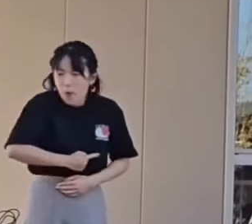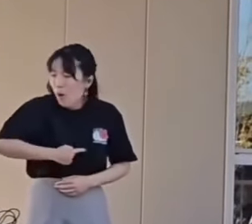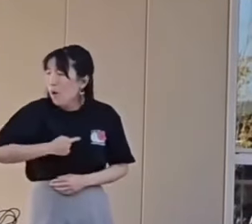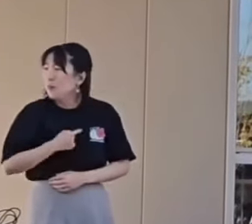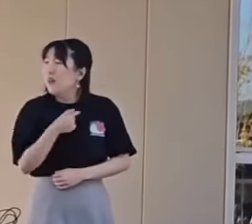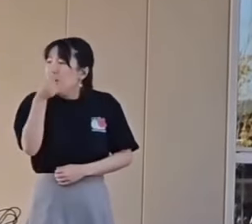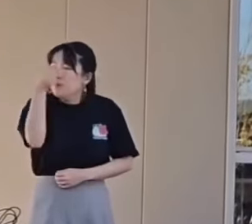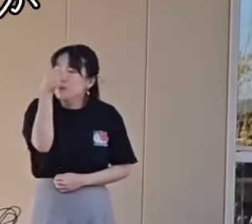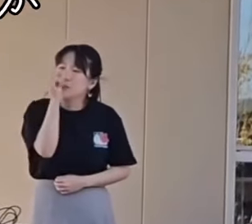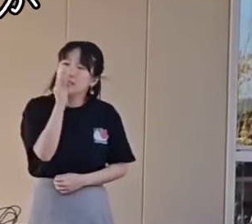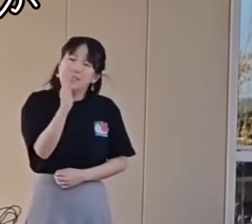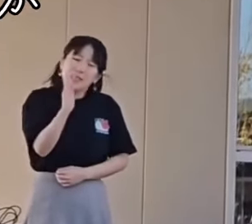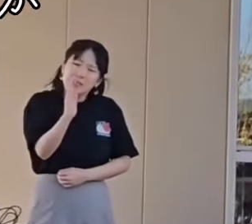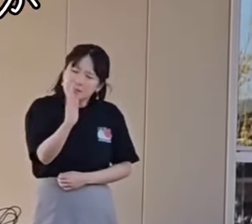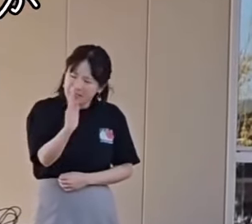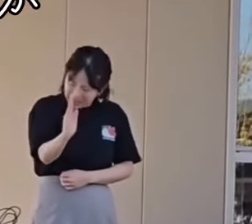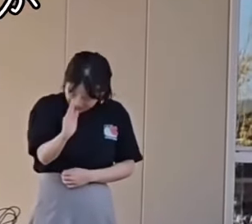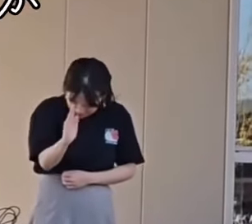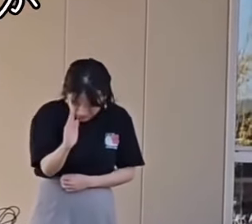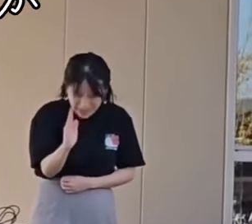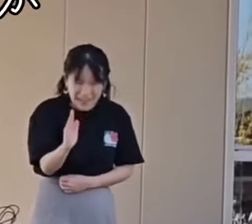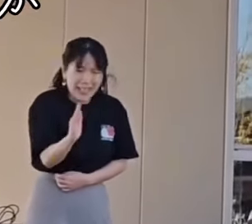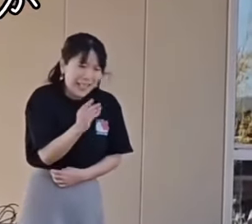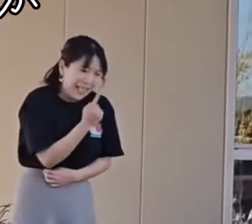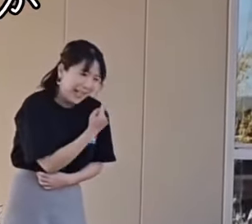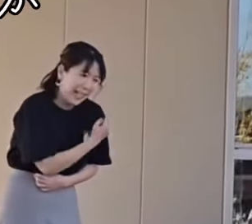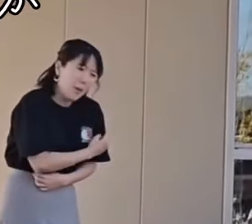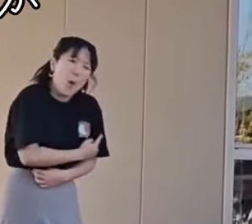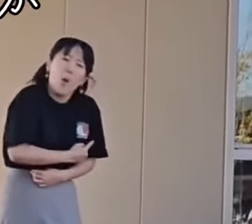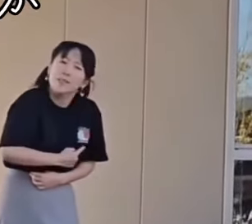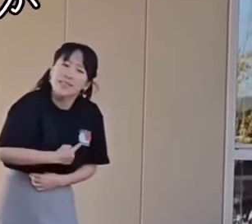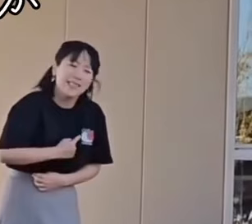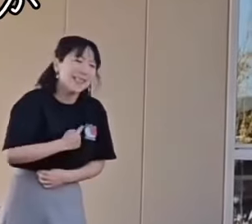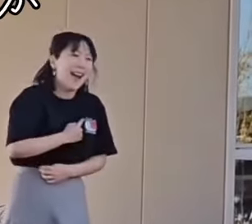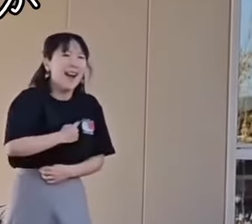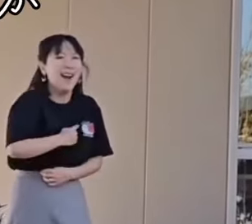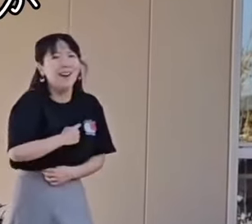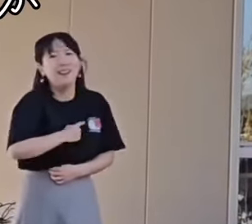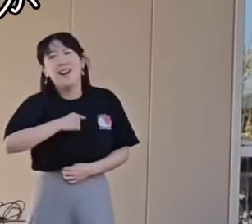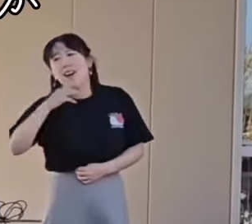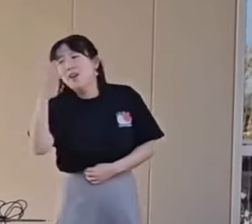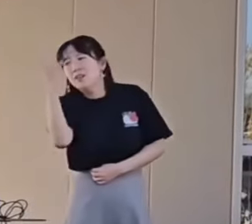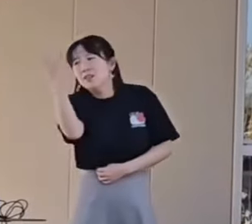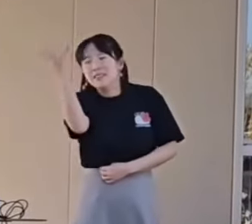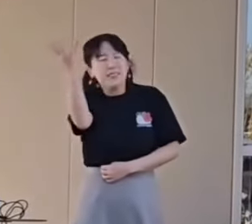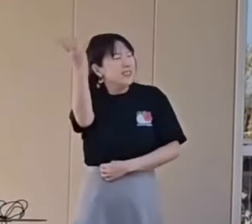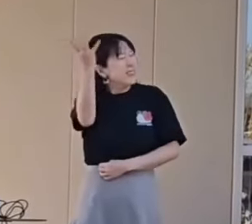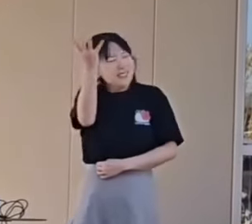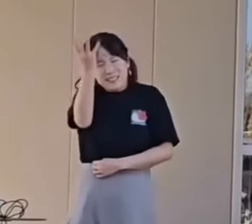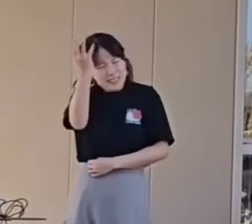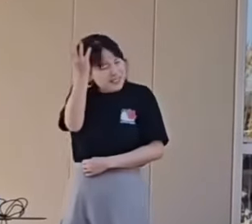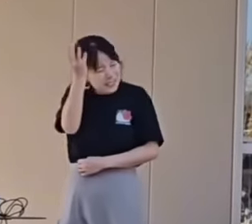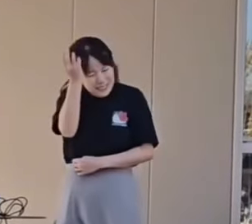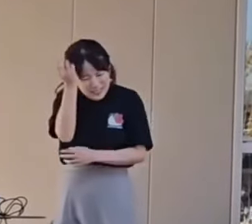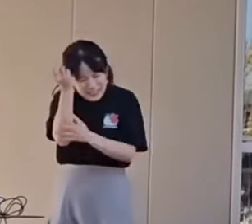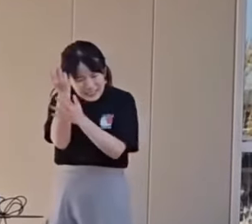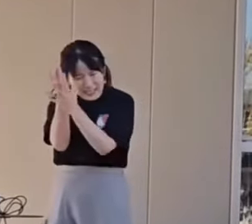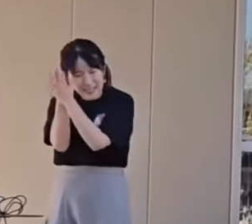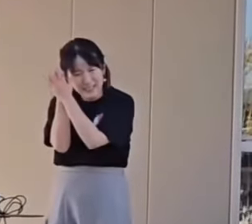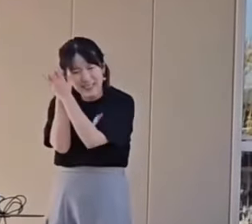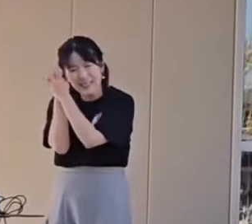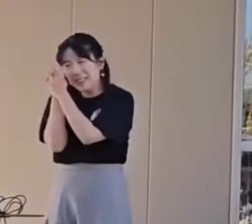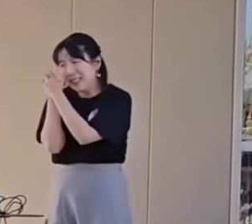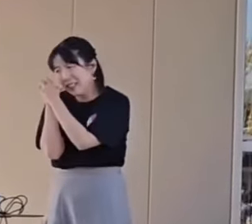と申し訳ない気持ちが忘れられない